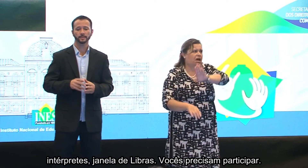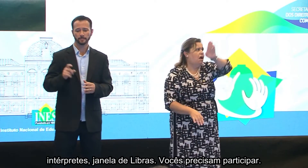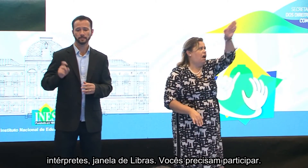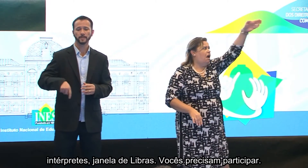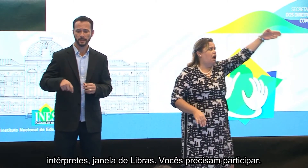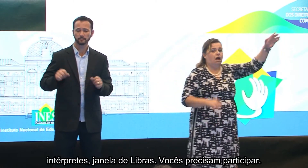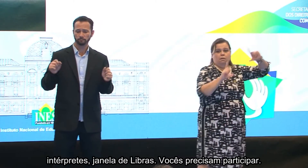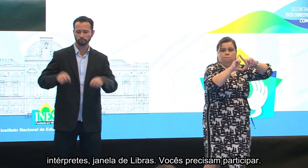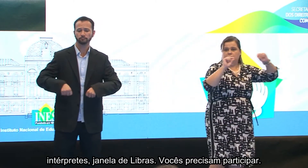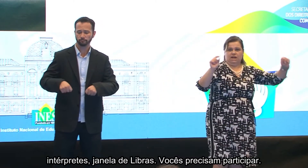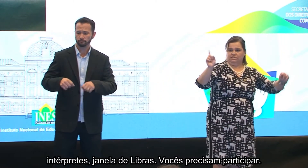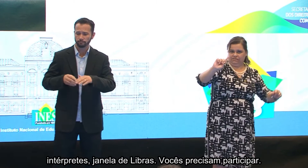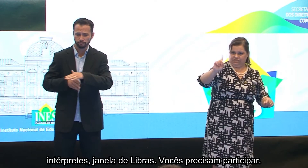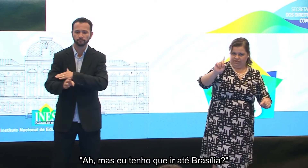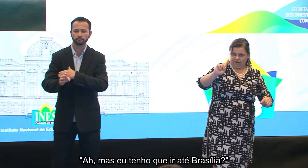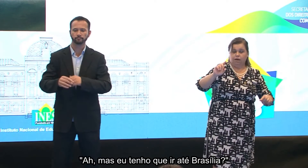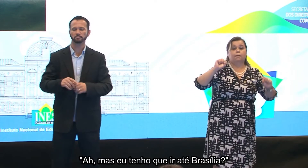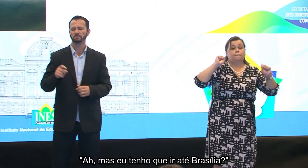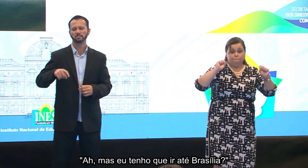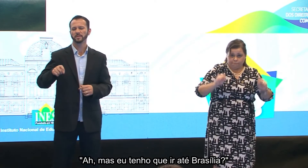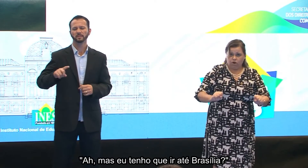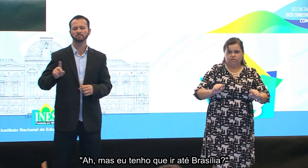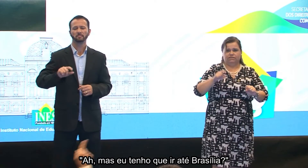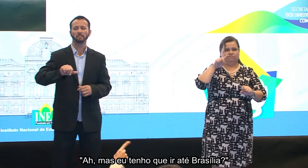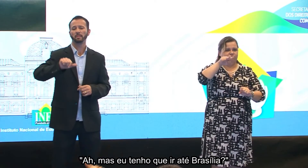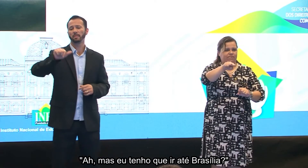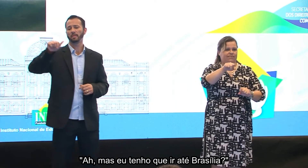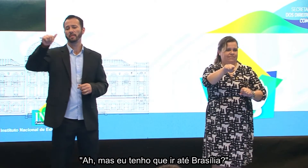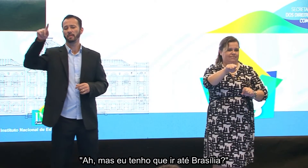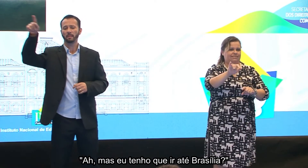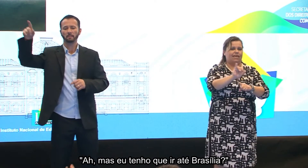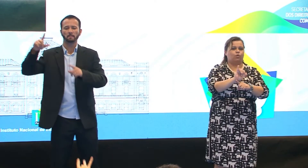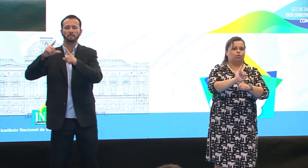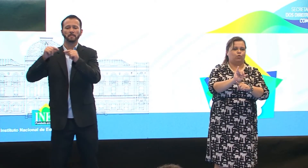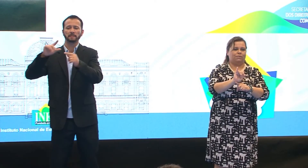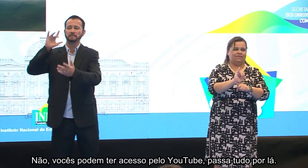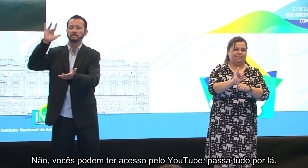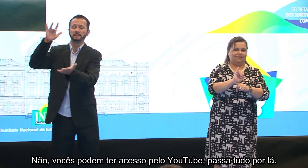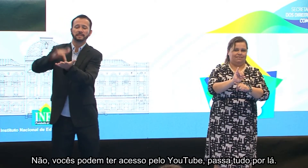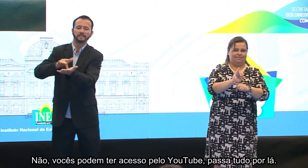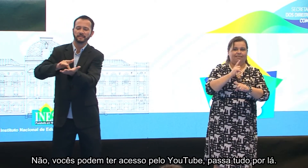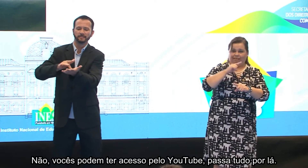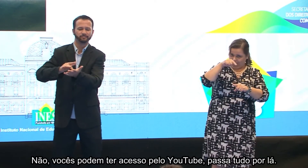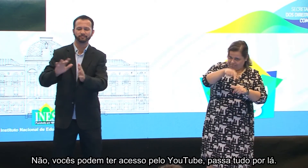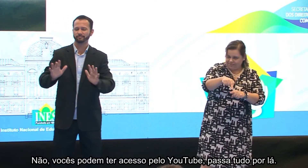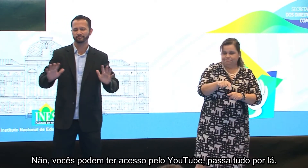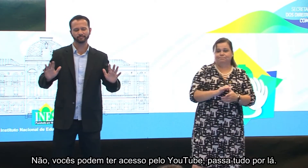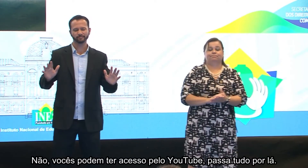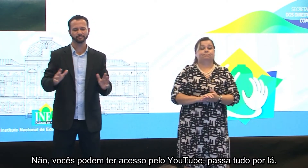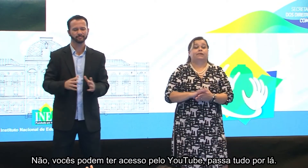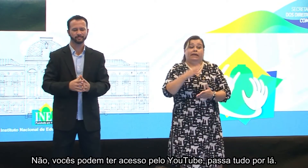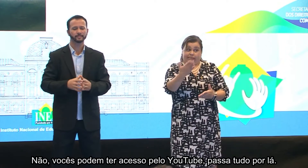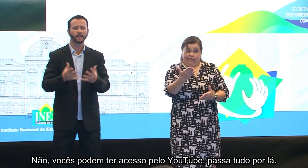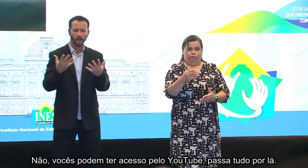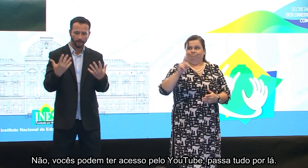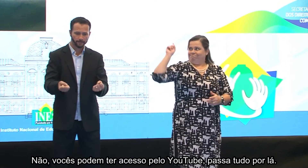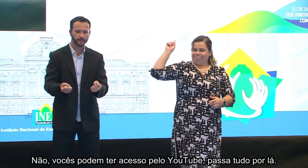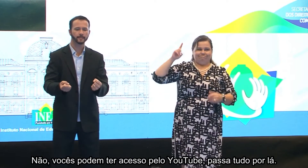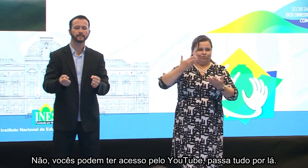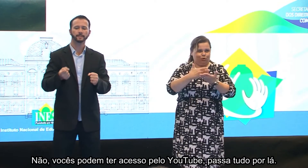precisam participar. Ah, mas eu tenho que ir até Brasília? Não, vocês podem ter acesso pelo YouTube, porque passa tudo